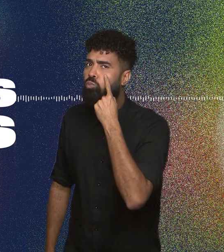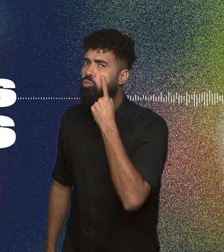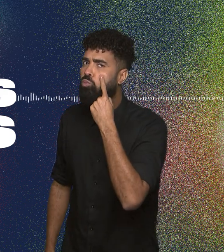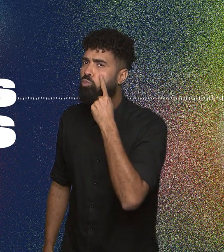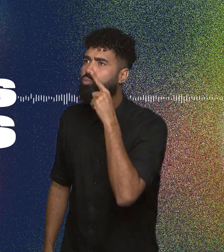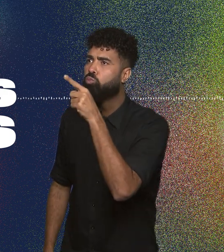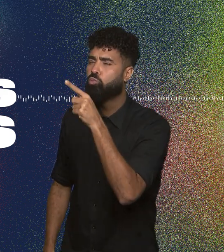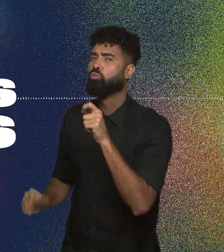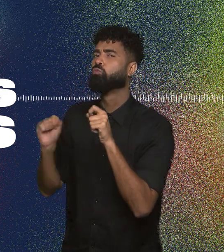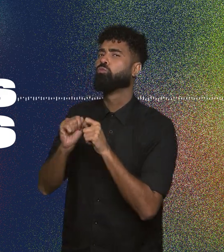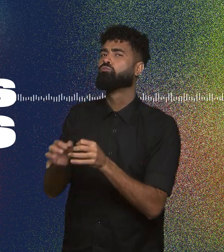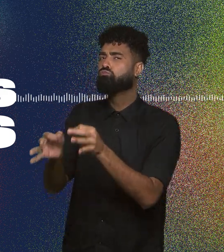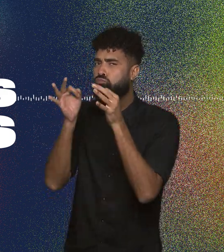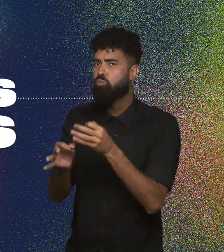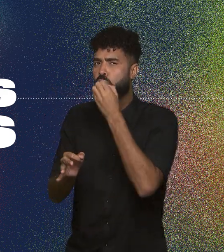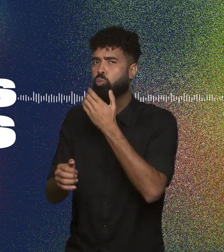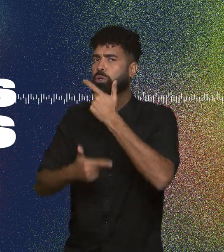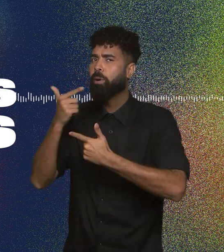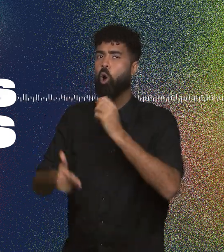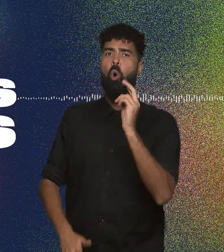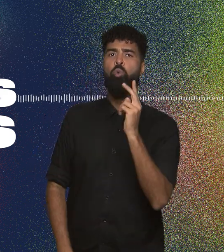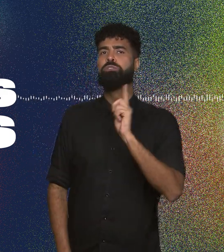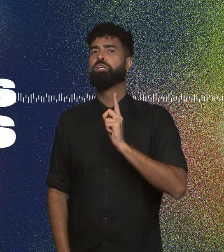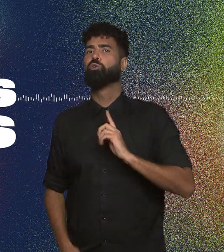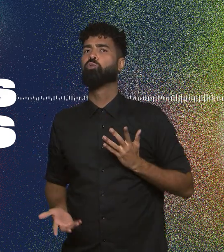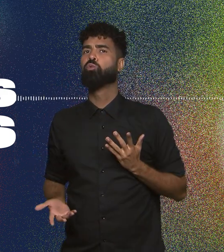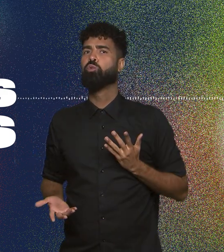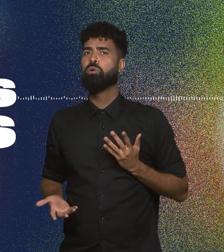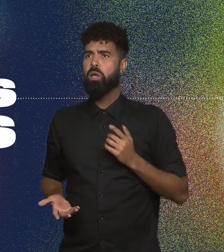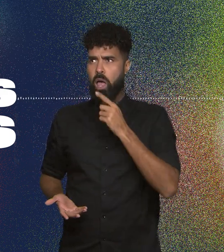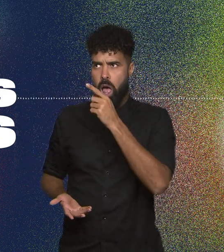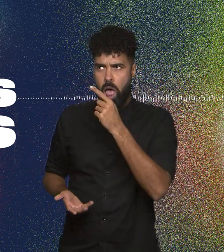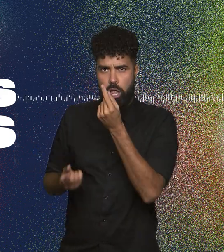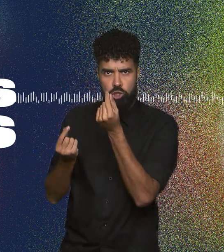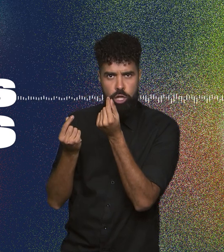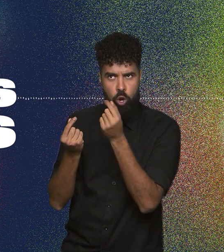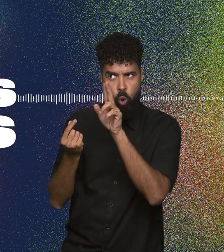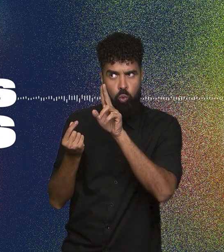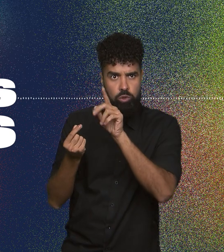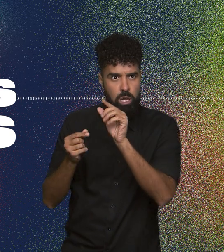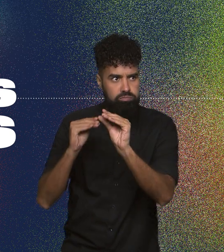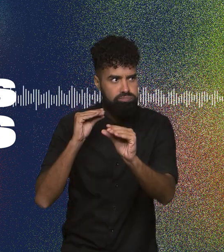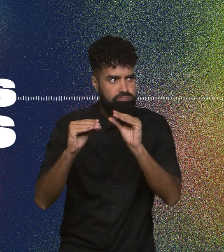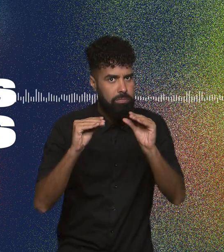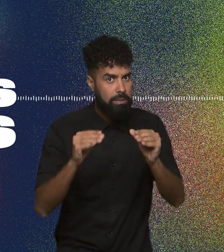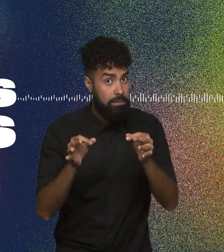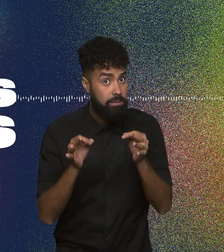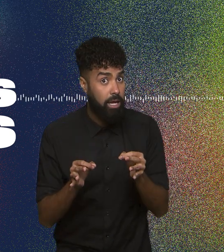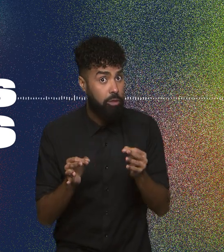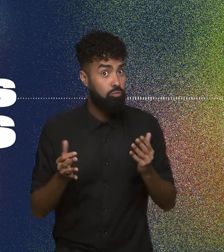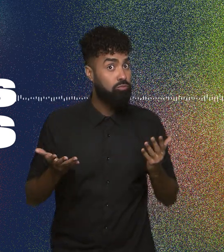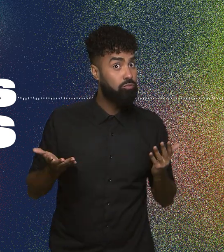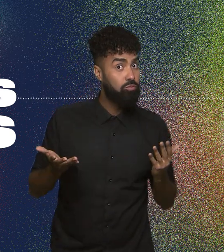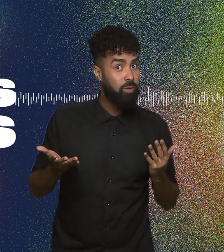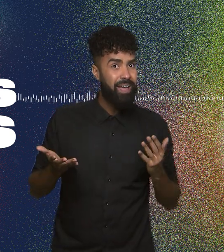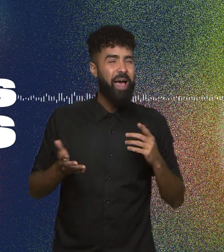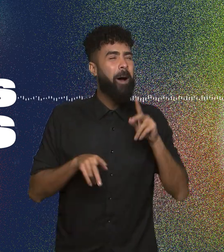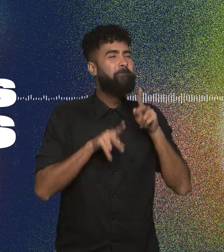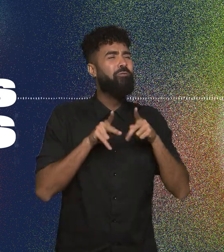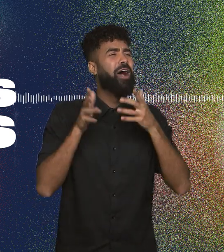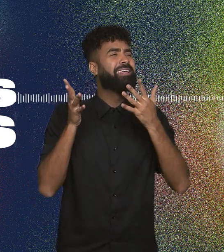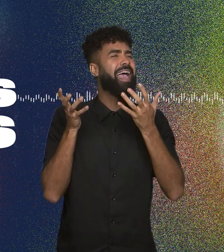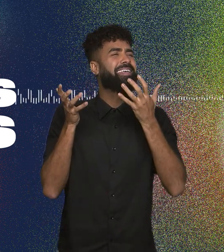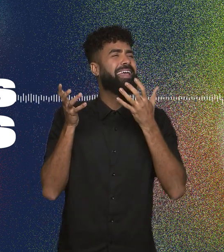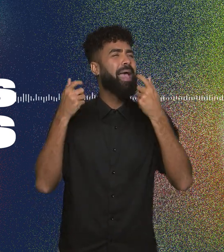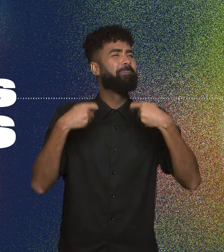prefeita está fazendo um bom trabalho, está usando o dinheiro da cidade corretamente, está fazendo aquilo que o povo